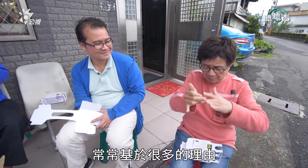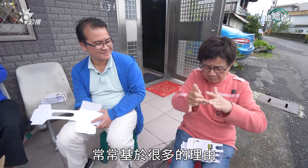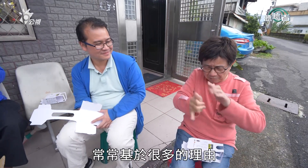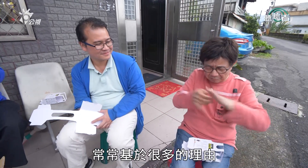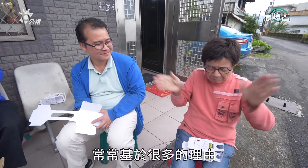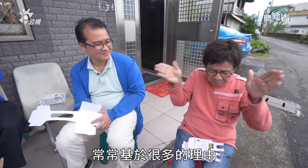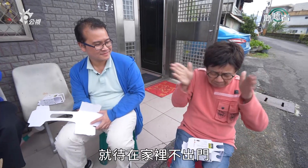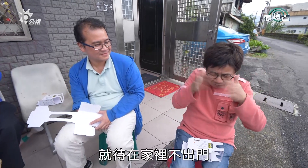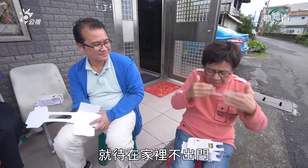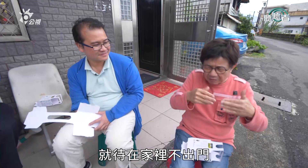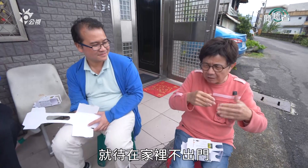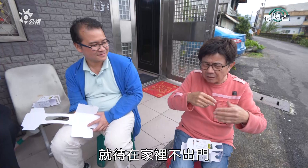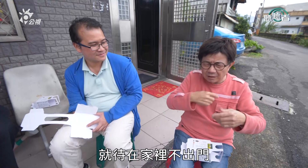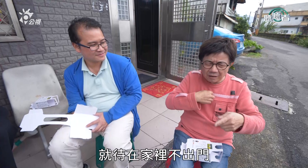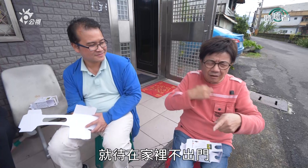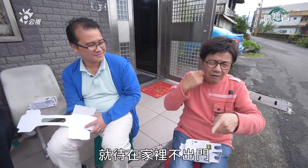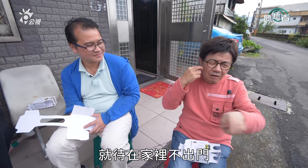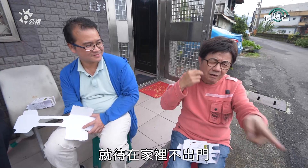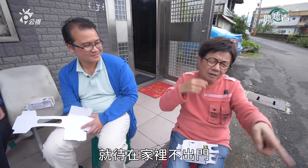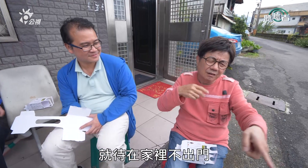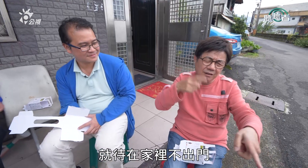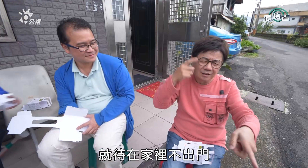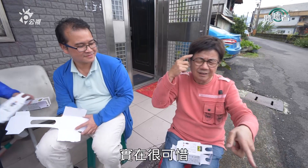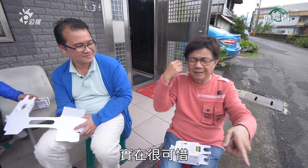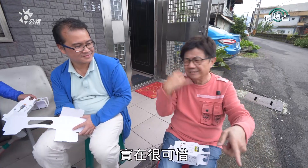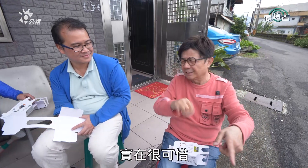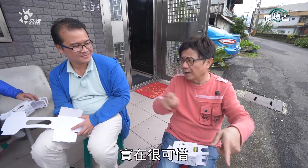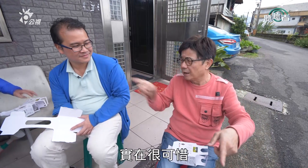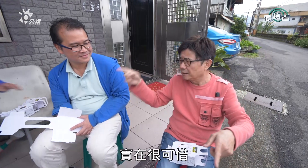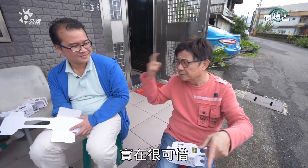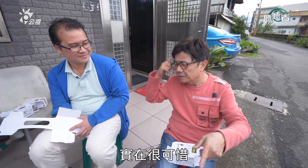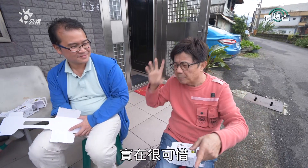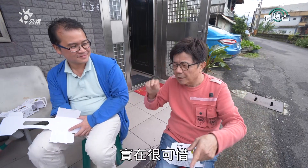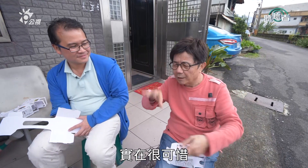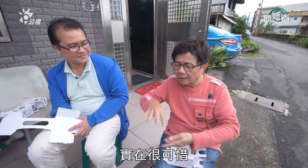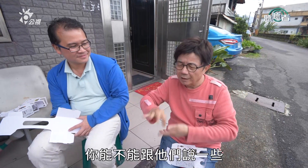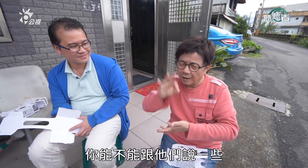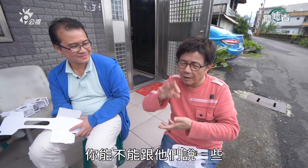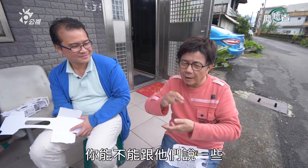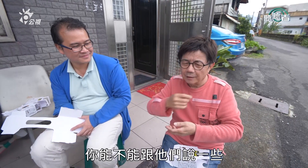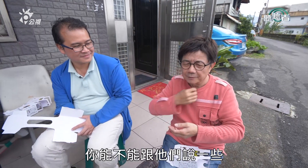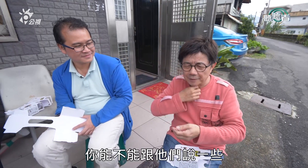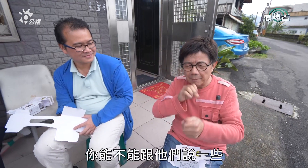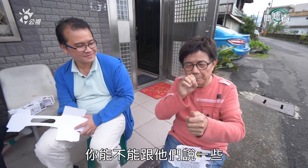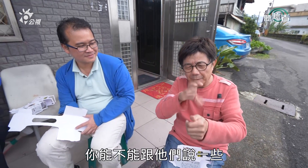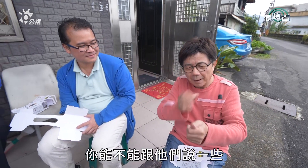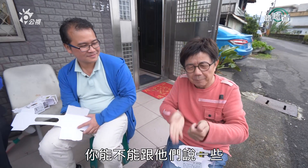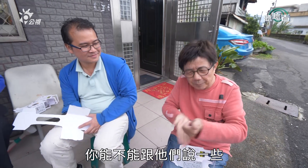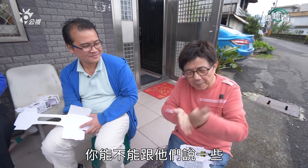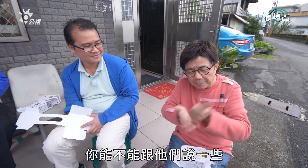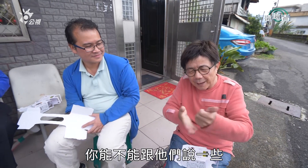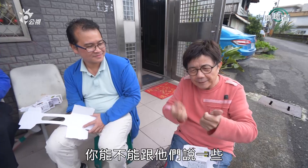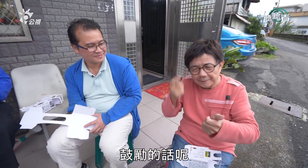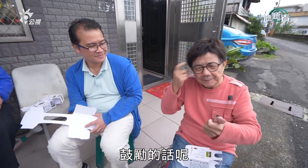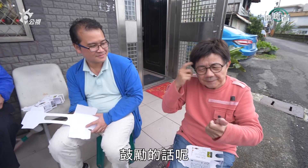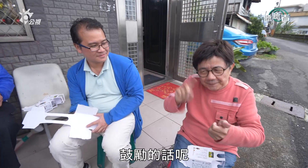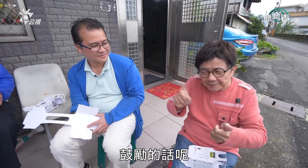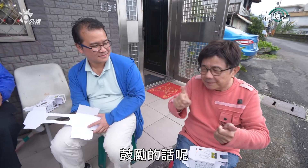理由就待在家里不出门，实在很可惜。你能不能跟他们说一些鼓励的话